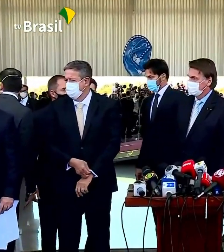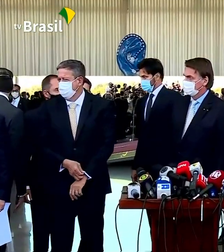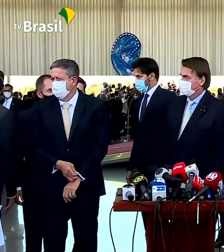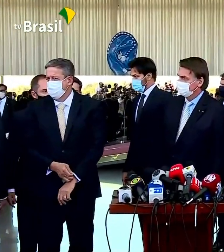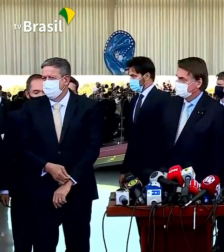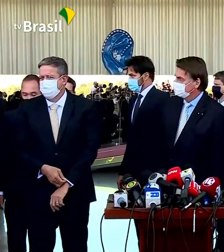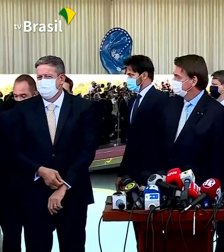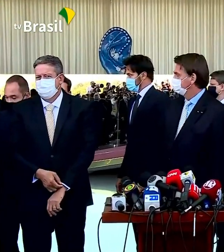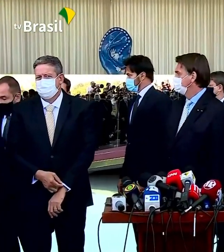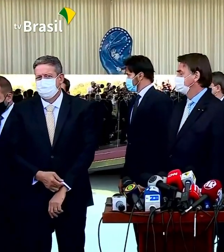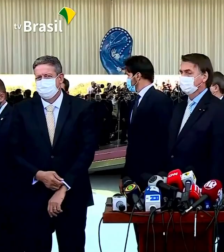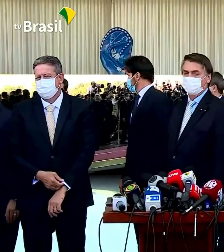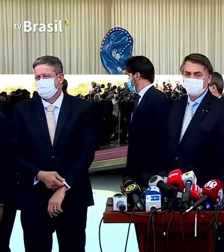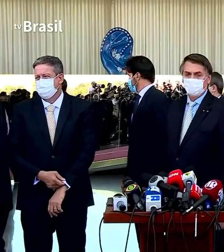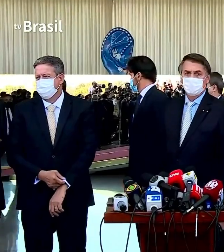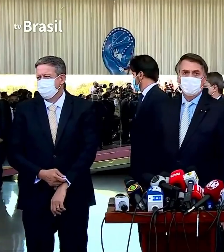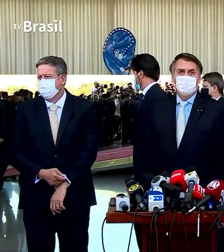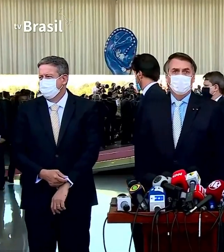Tá, foi?